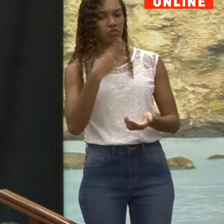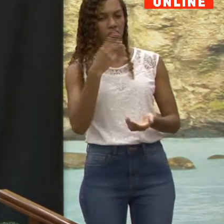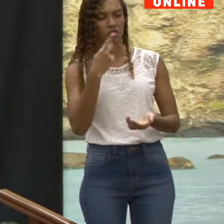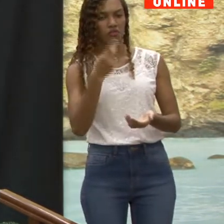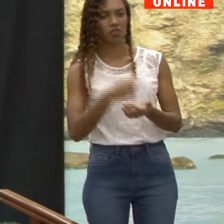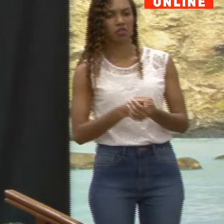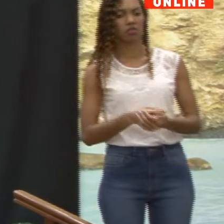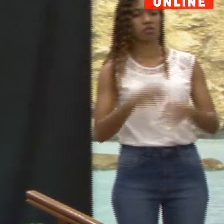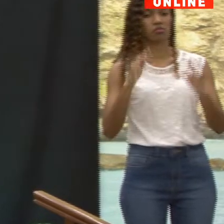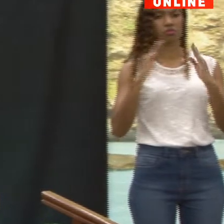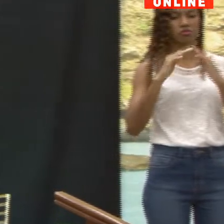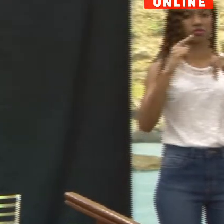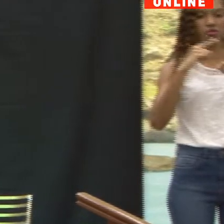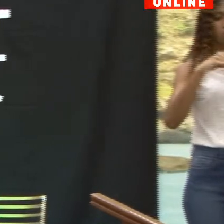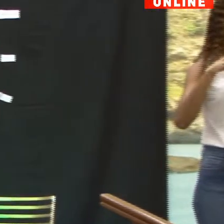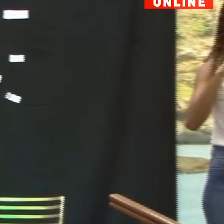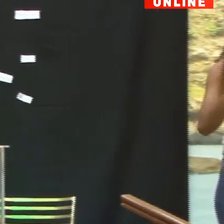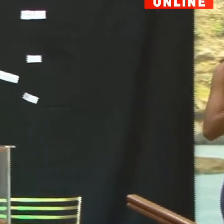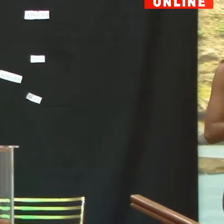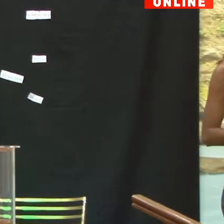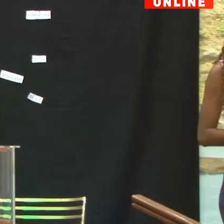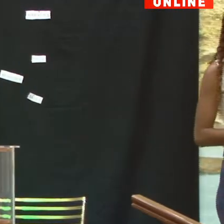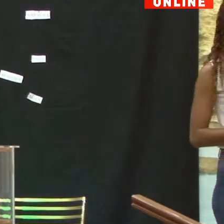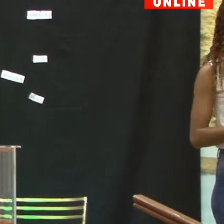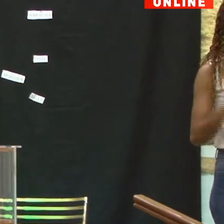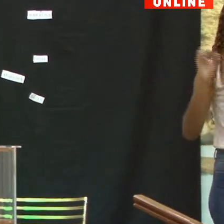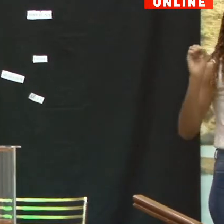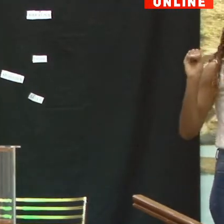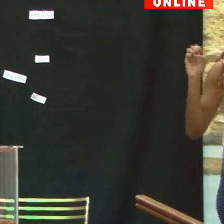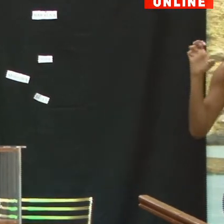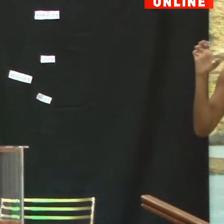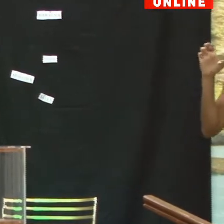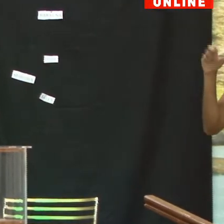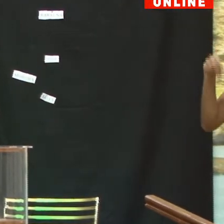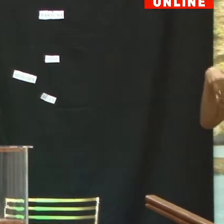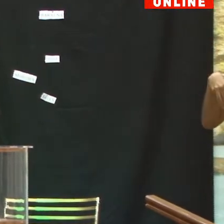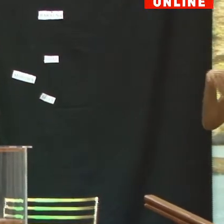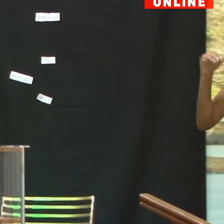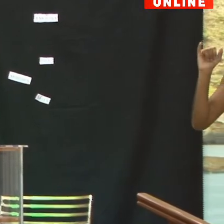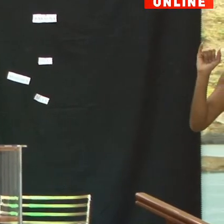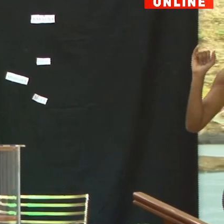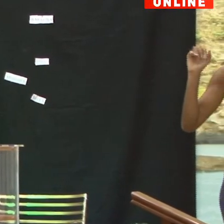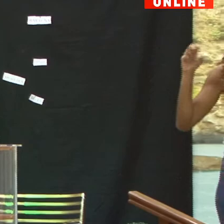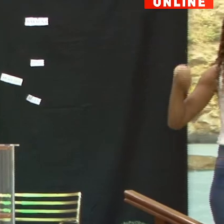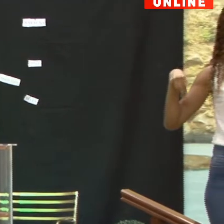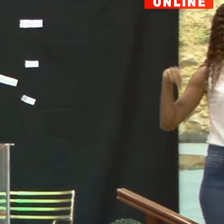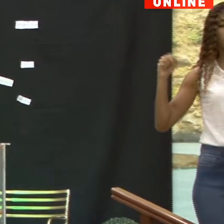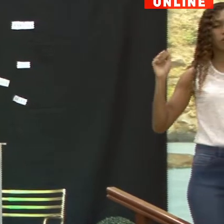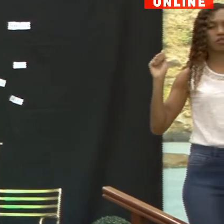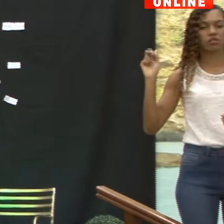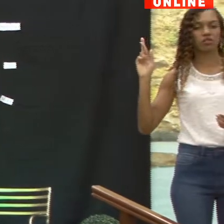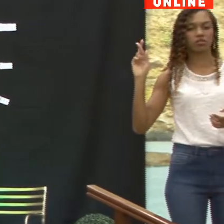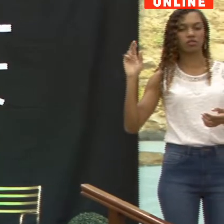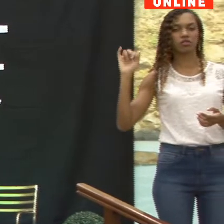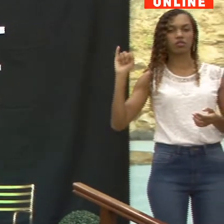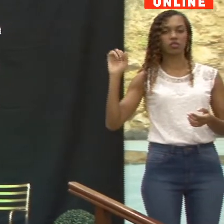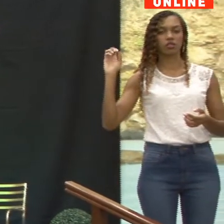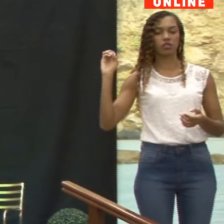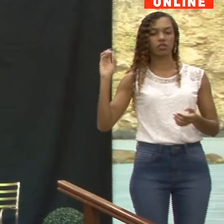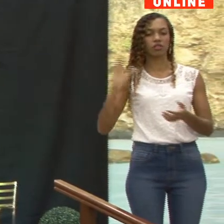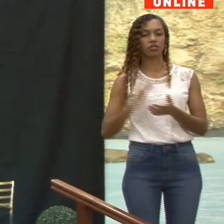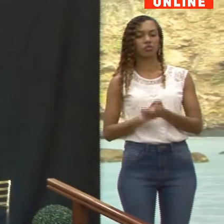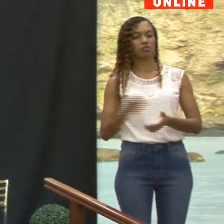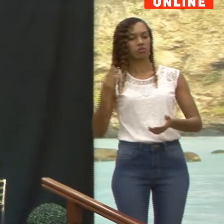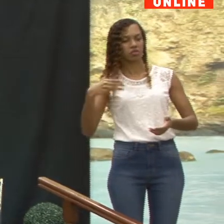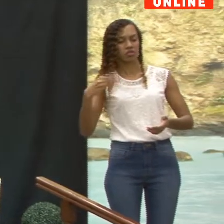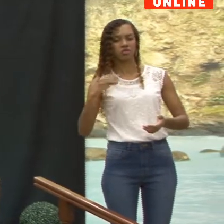numa igreja aí do interior, algum tempo atrás. Um seminário de 3 dias. O pastor era muito antigo lá.